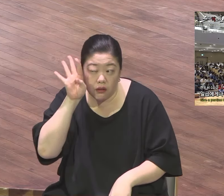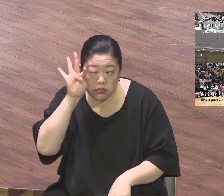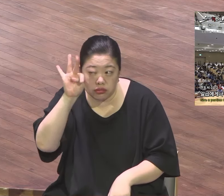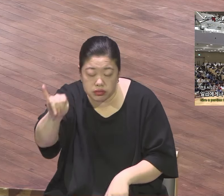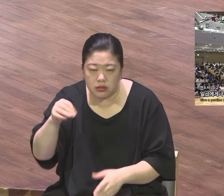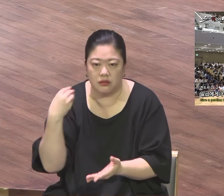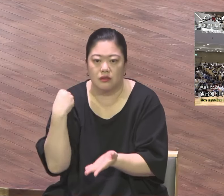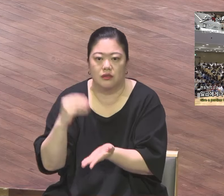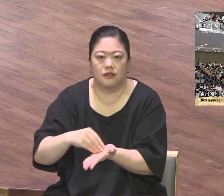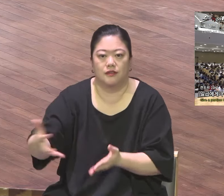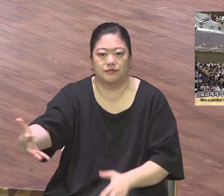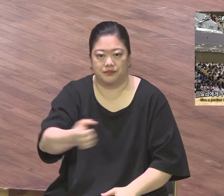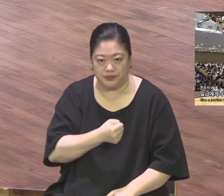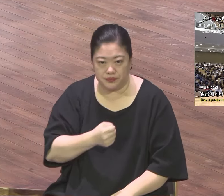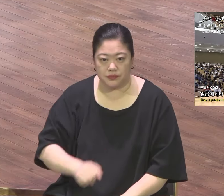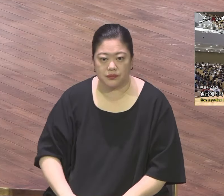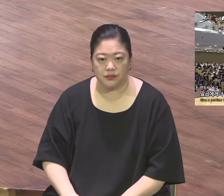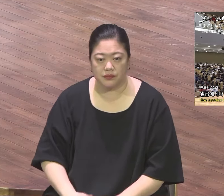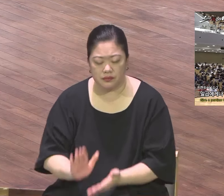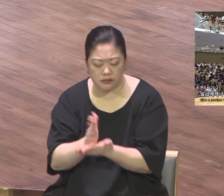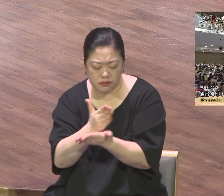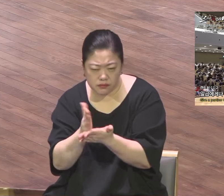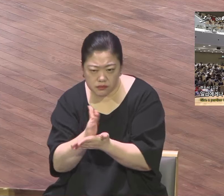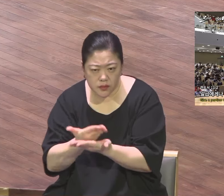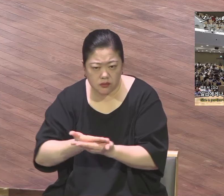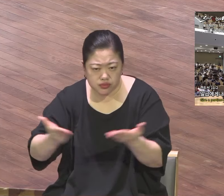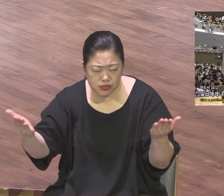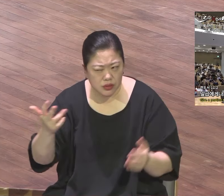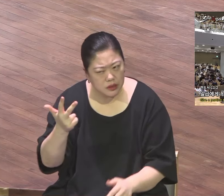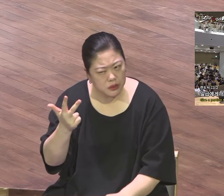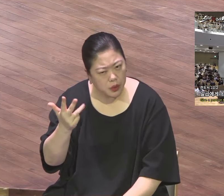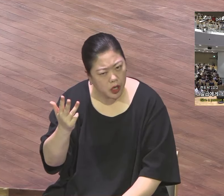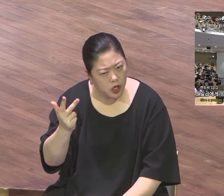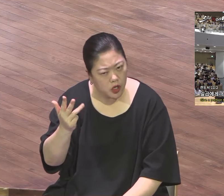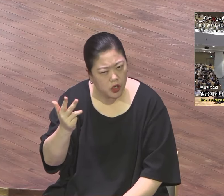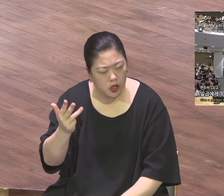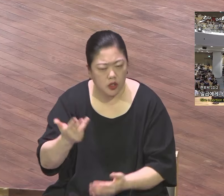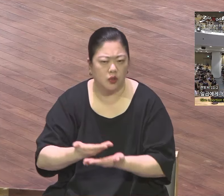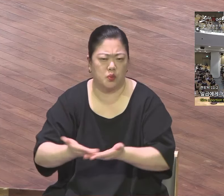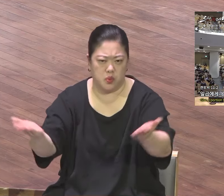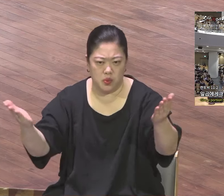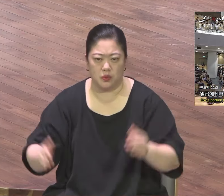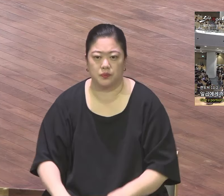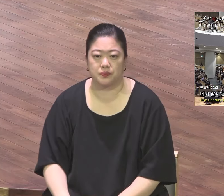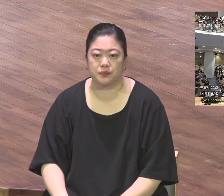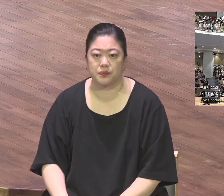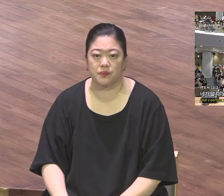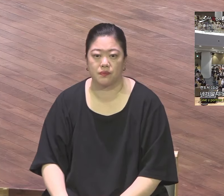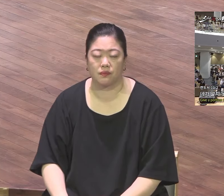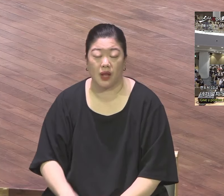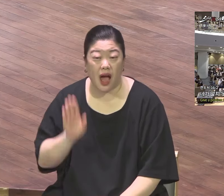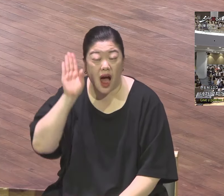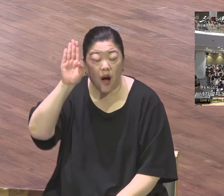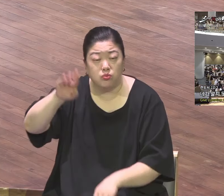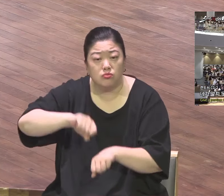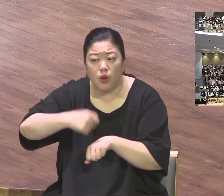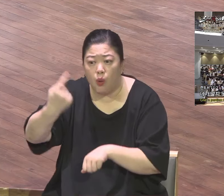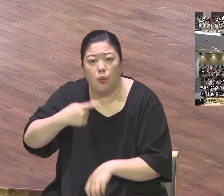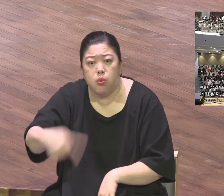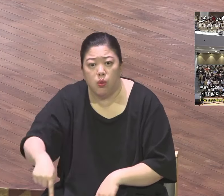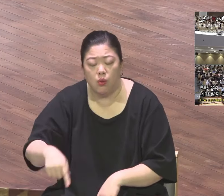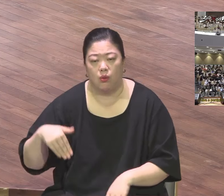찾으리라. 일곱 개나 여덟 개 나눠줄지어다. 무슨 재앙이 땅에 임할든지 너가 알지